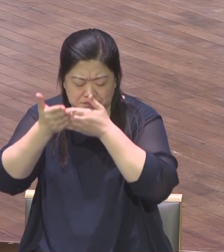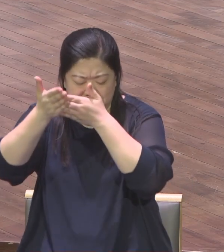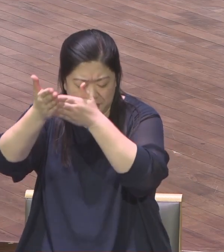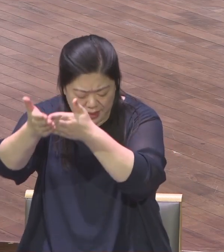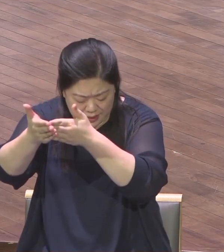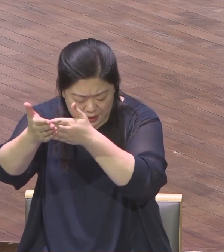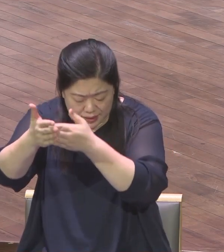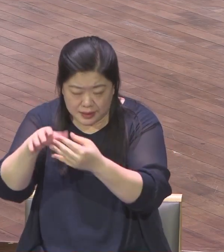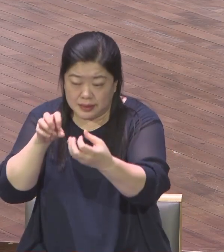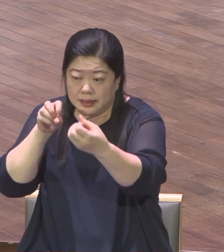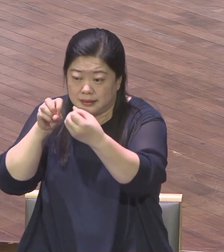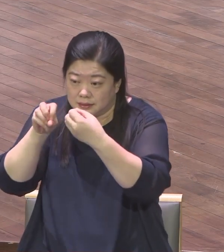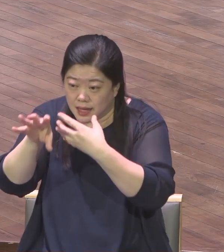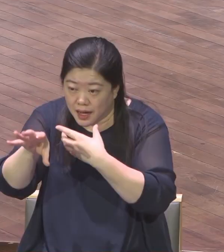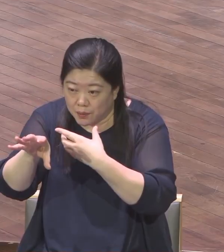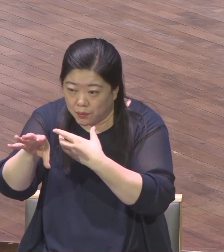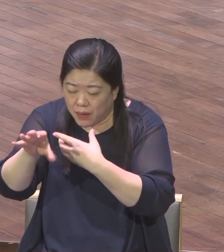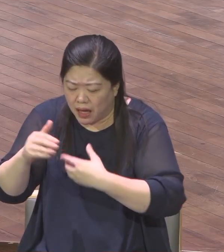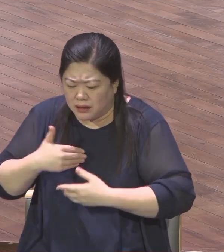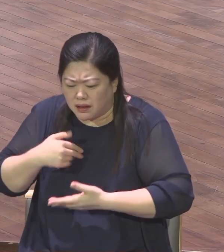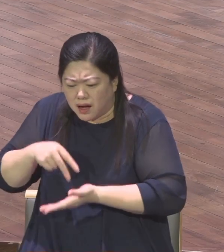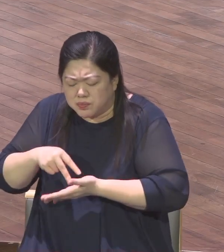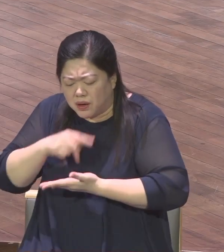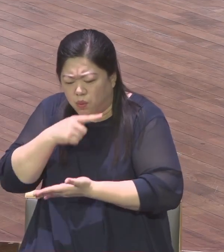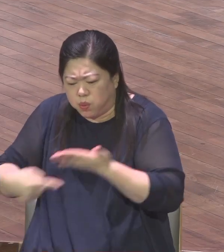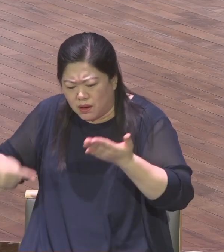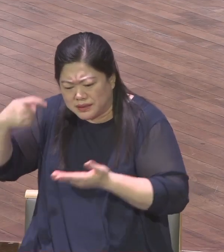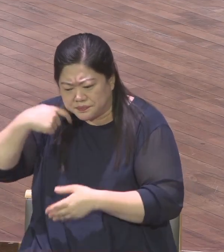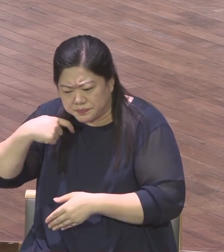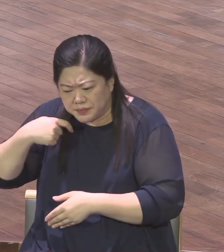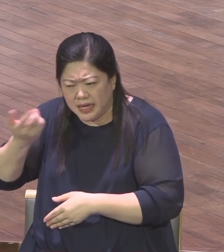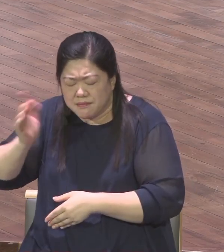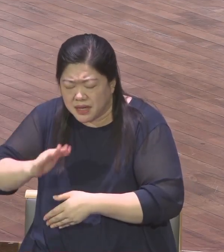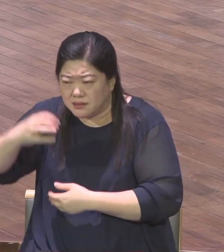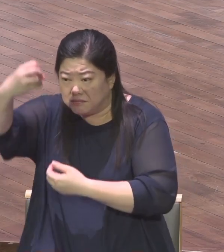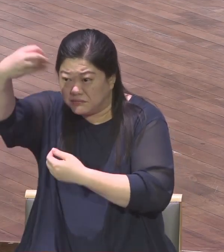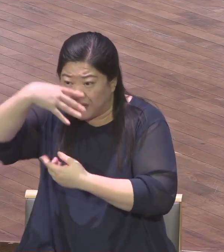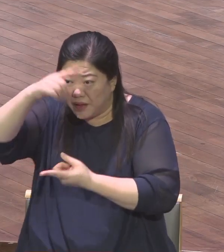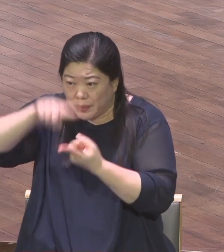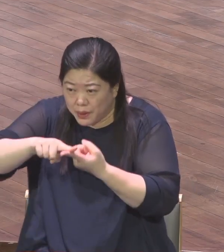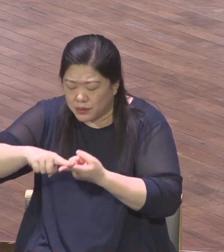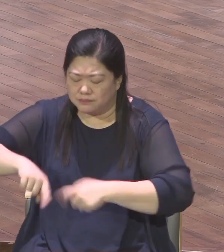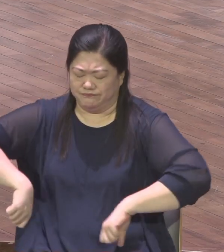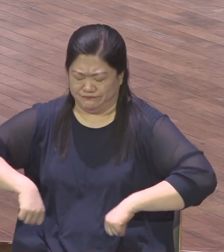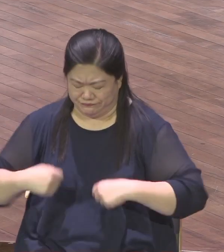것이 곧 축복의 삶이다라고, 복된 삶이다라고 고백했습니다.